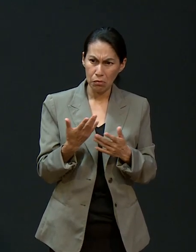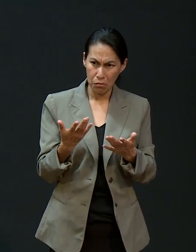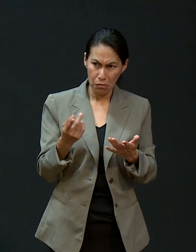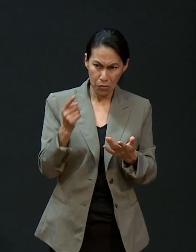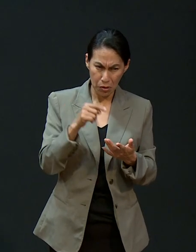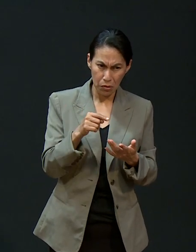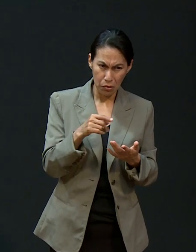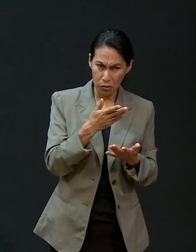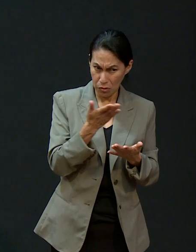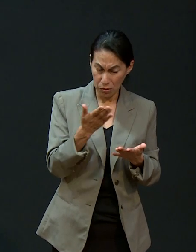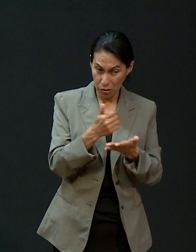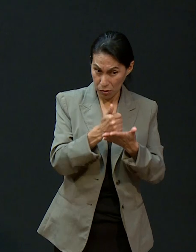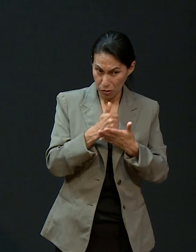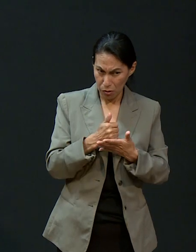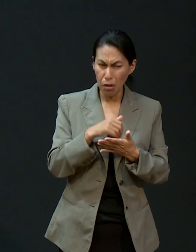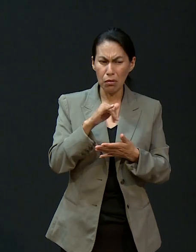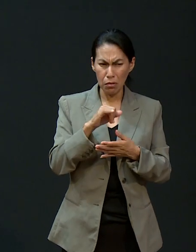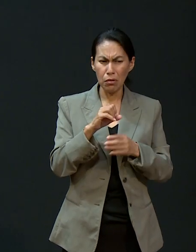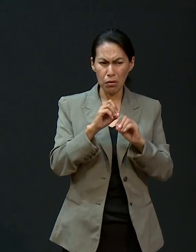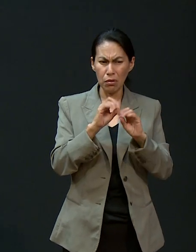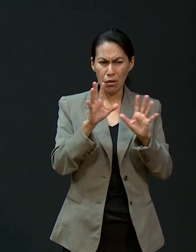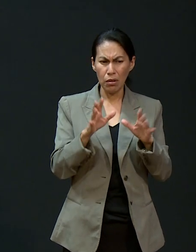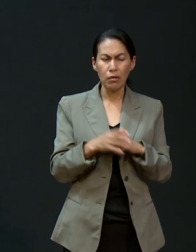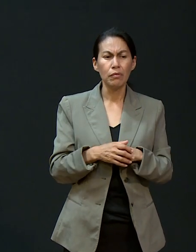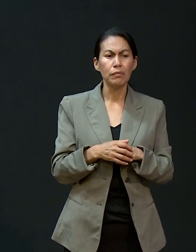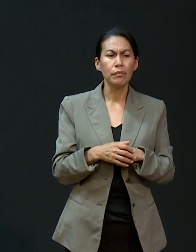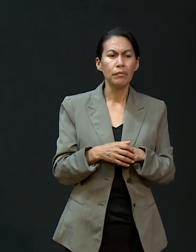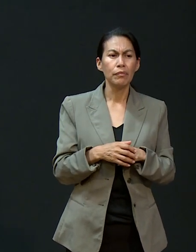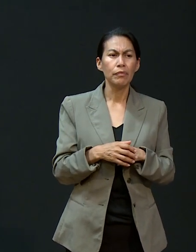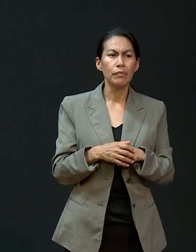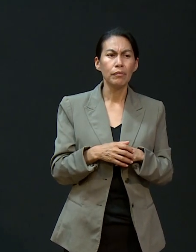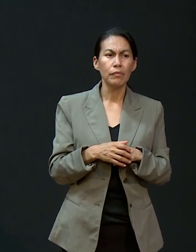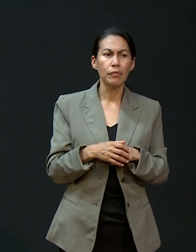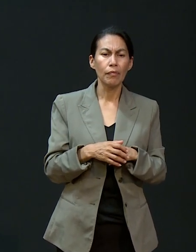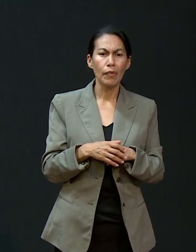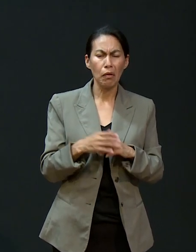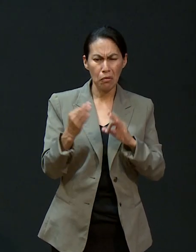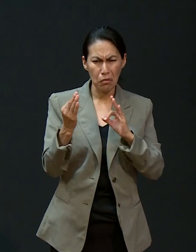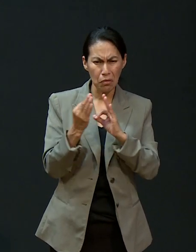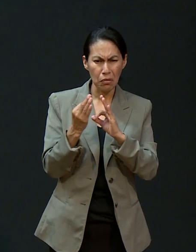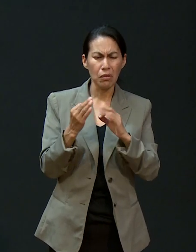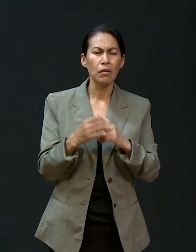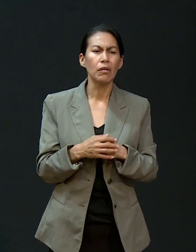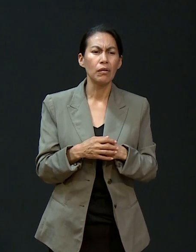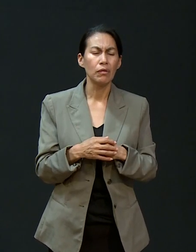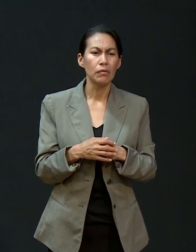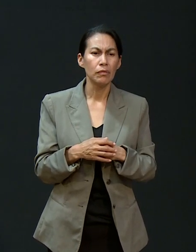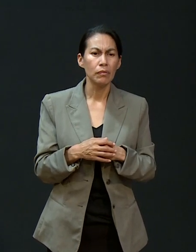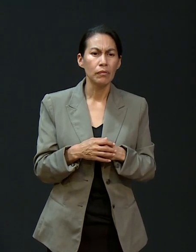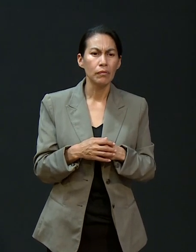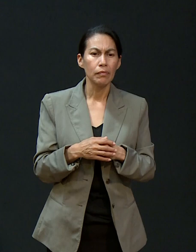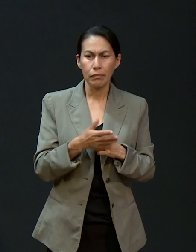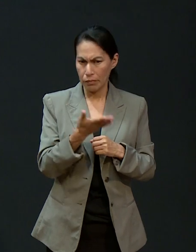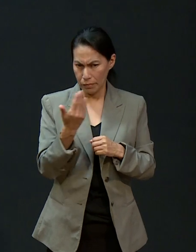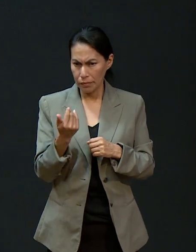¿ustedes ven para nosotros? Sí, vemos. Ok. Cuando llegó perto, cerca,